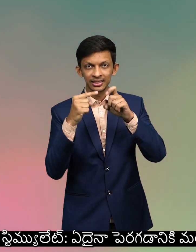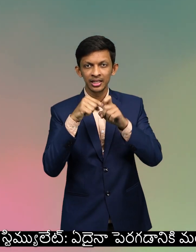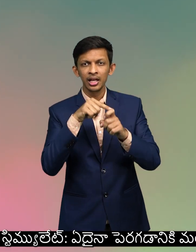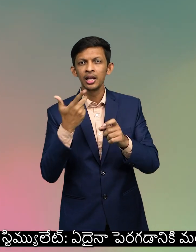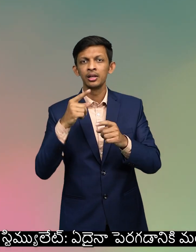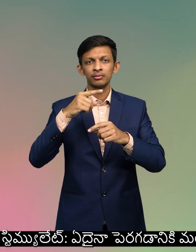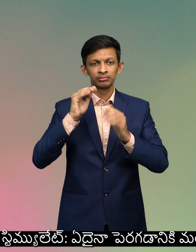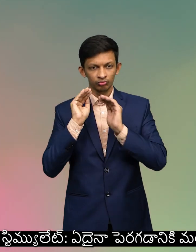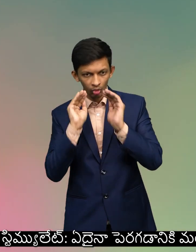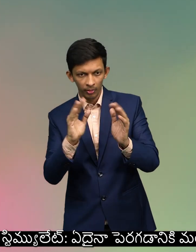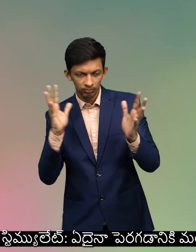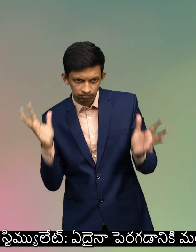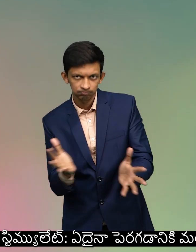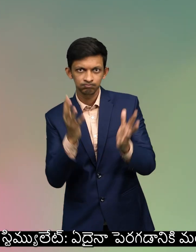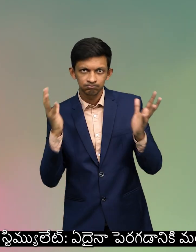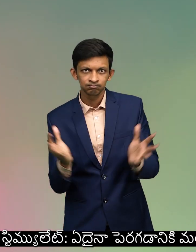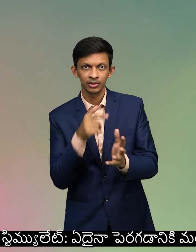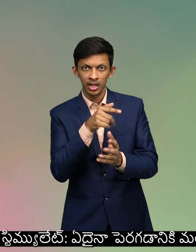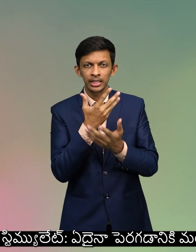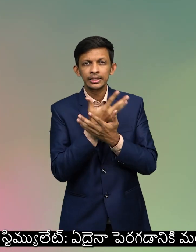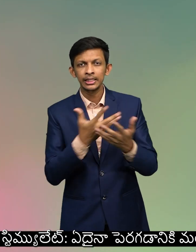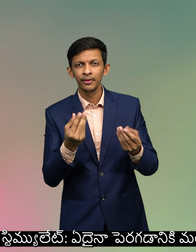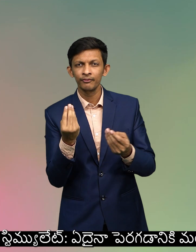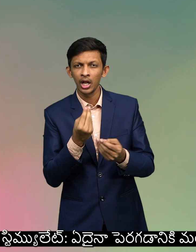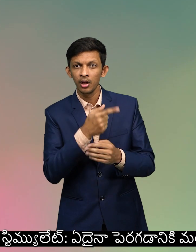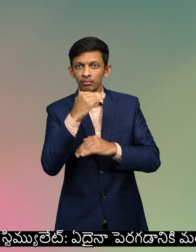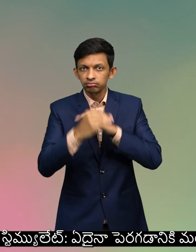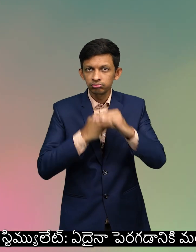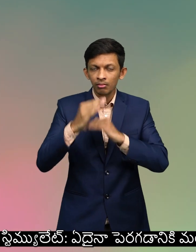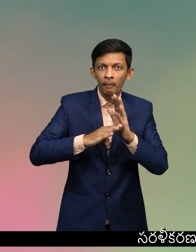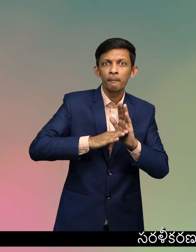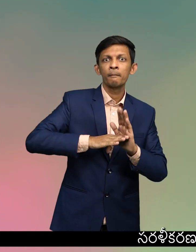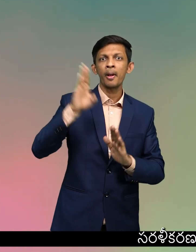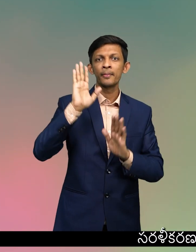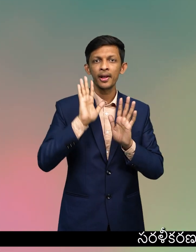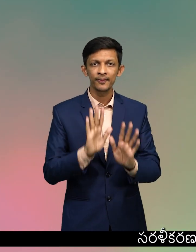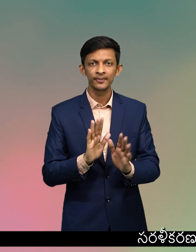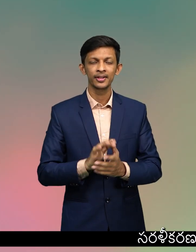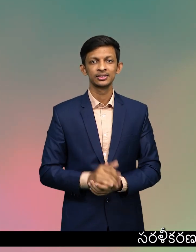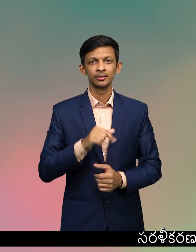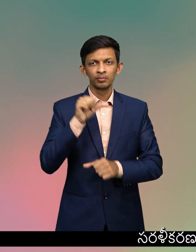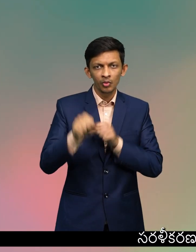ఏదైనా పెరగడానికి మరియు అభివృద్ధి చేయడానికి ప్రోత్సహించడానికి. సరళీకరణ, పరిమితుల